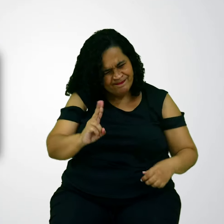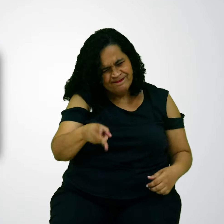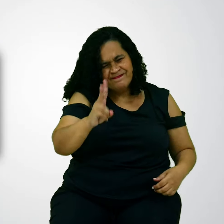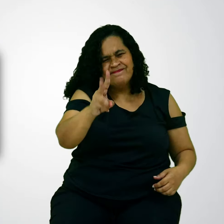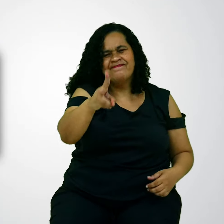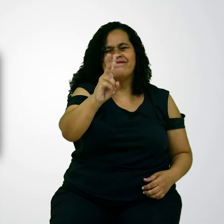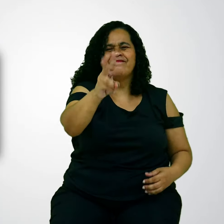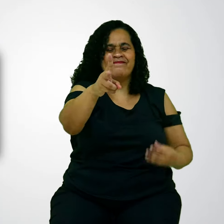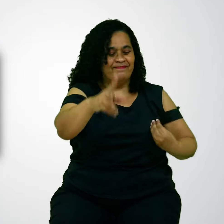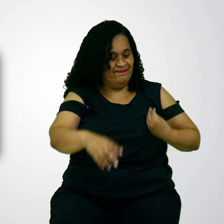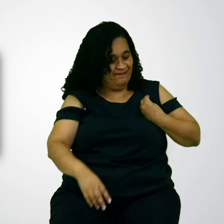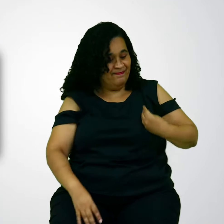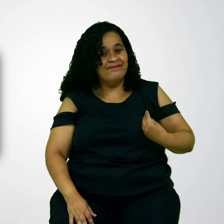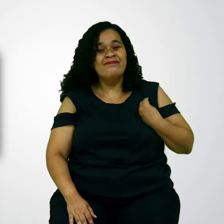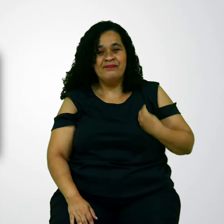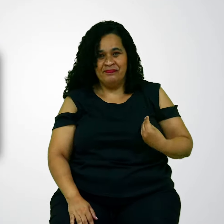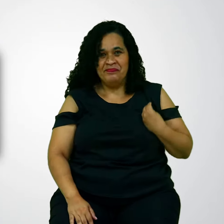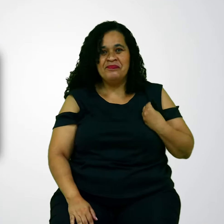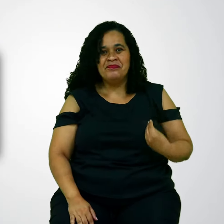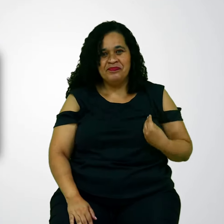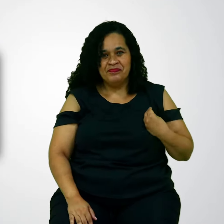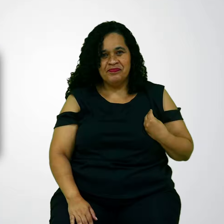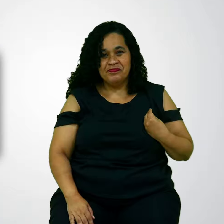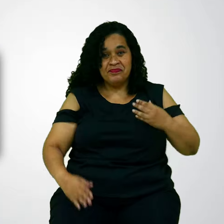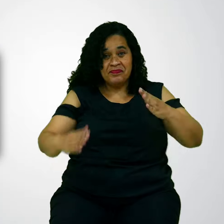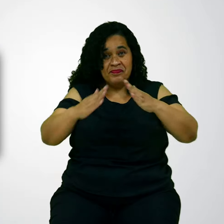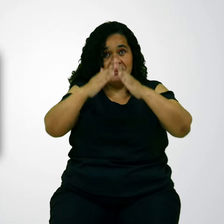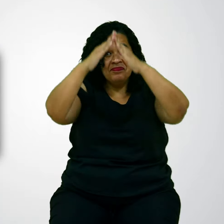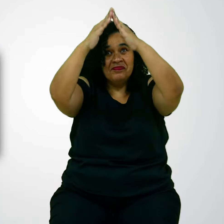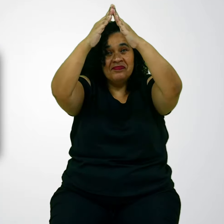e voltarei à casa do Senhor enquanto eu viver.